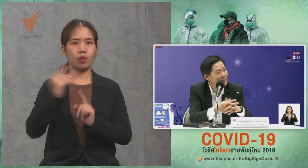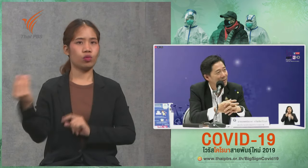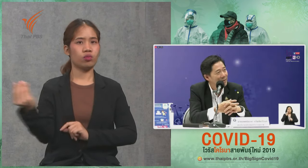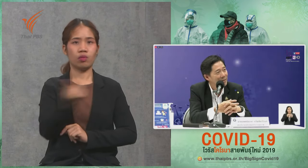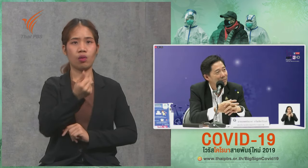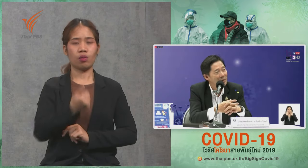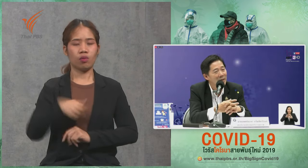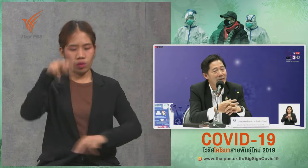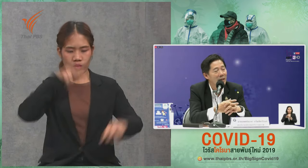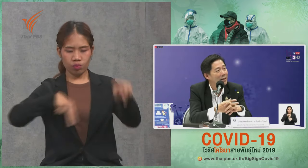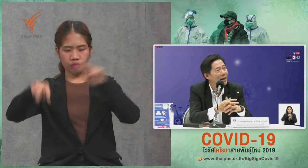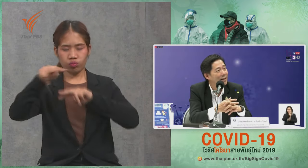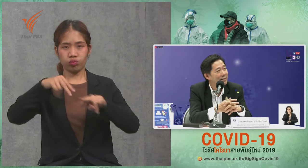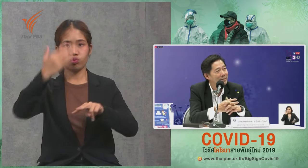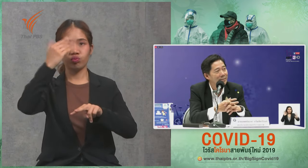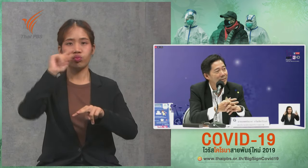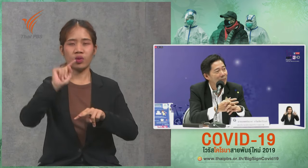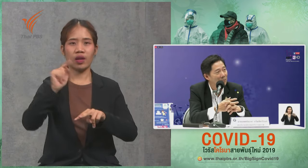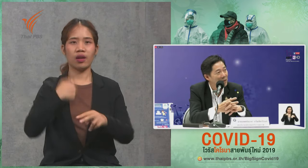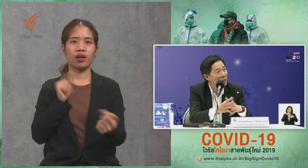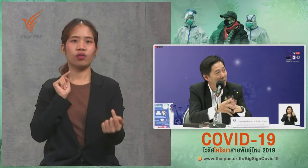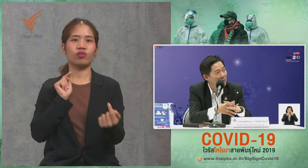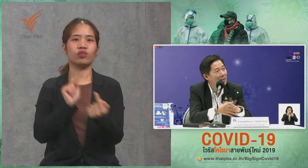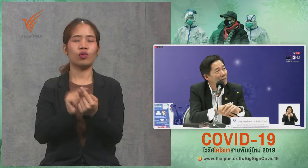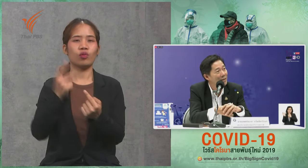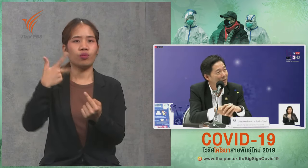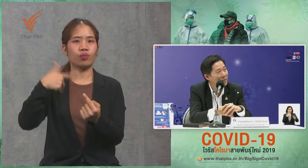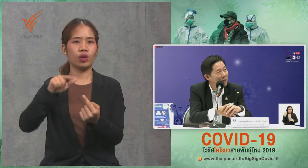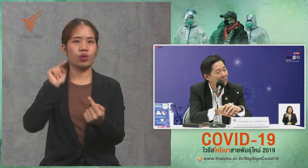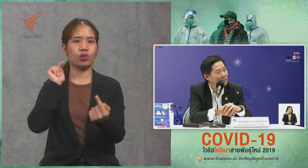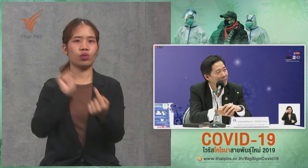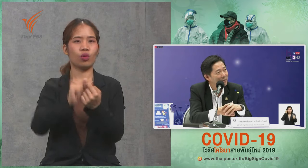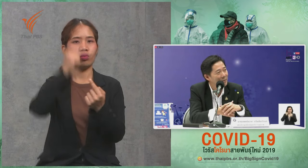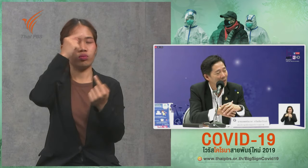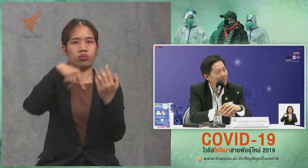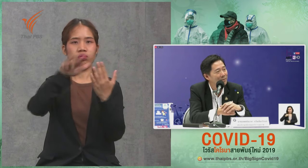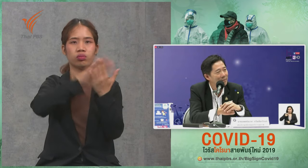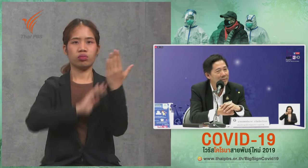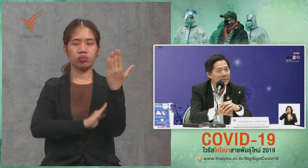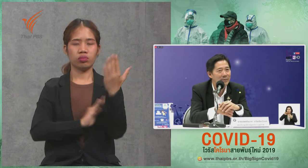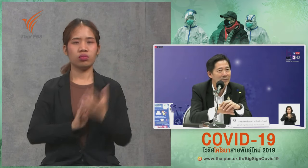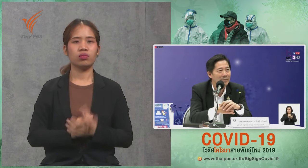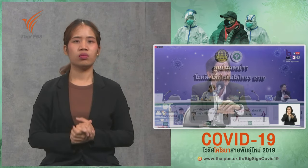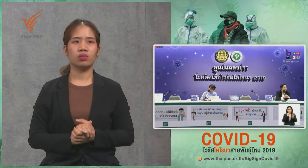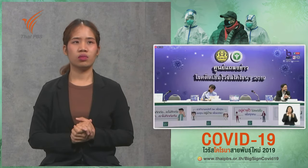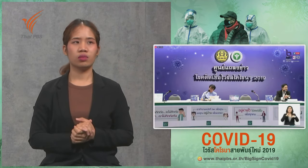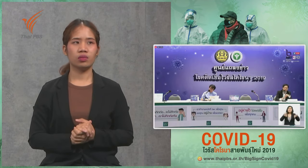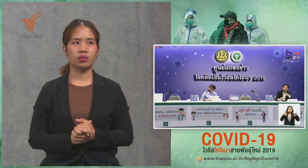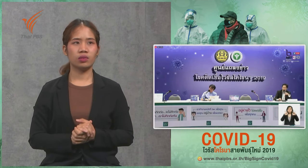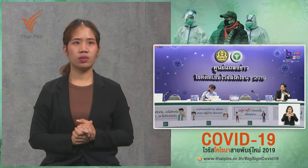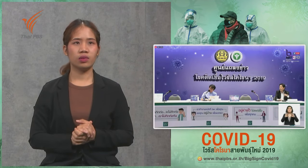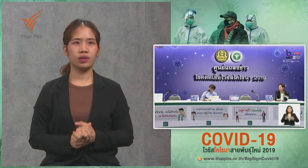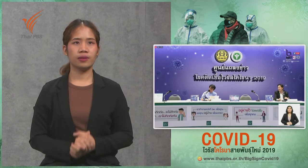ครับเพื่อให้สถานการณ์เป็นประโยชน์กับประเทศมากที่สุดนะครับครับ